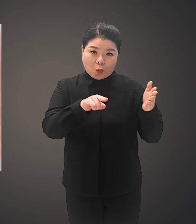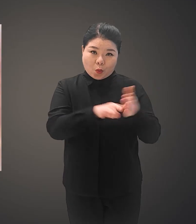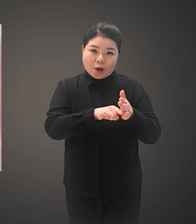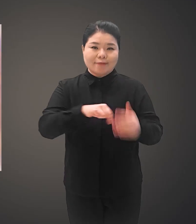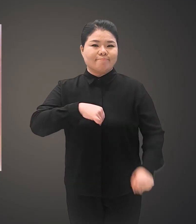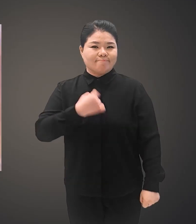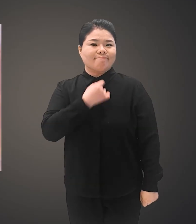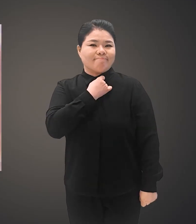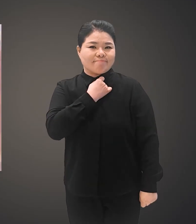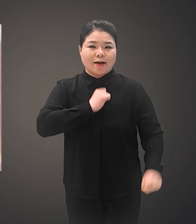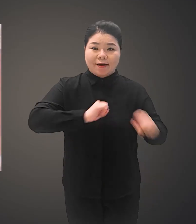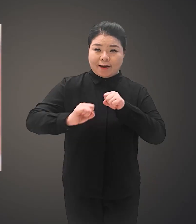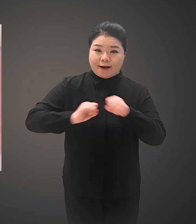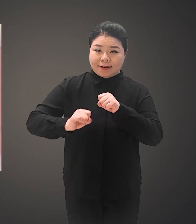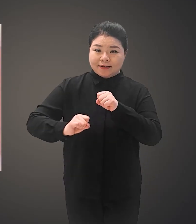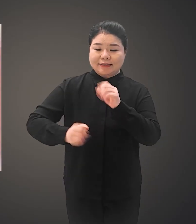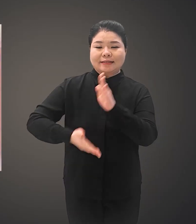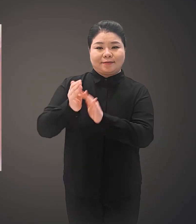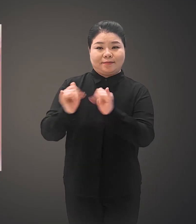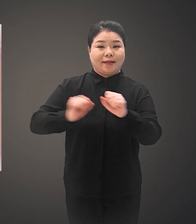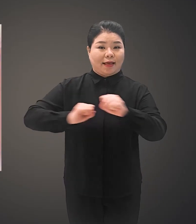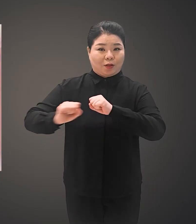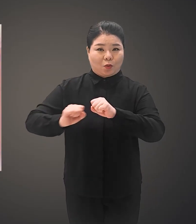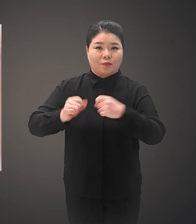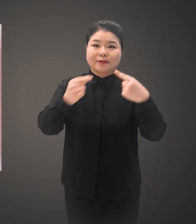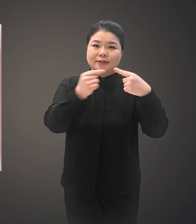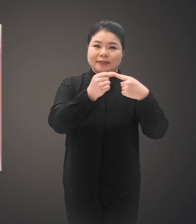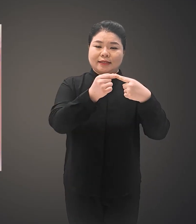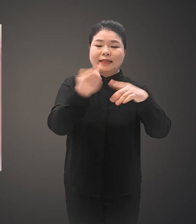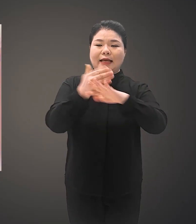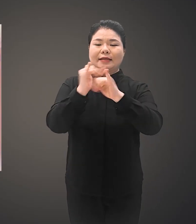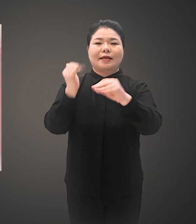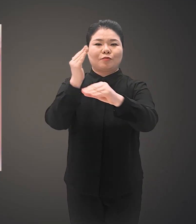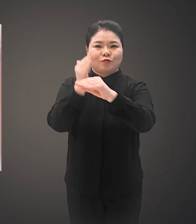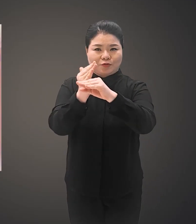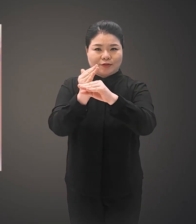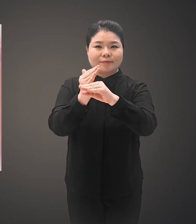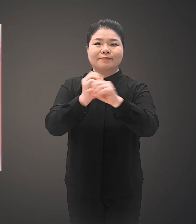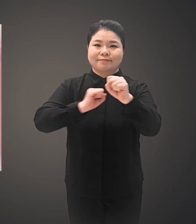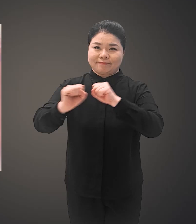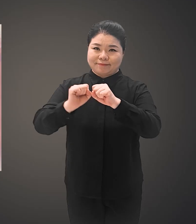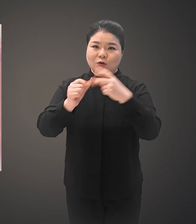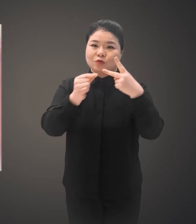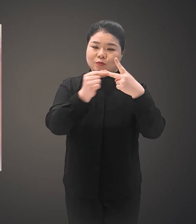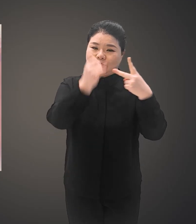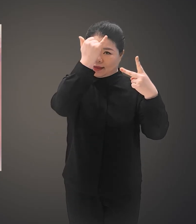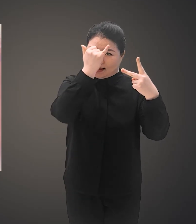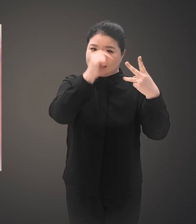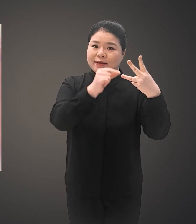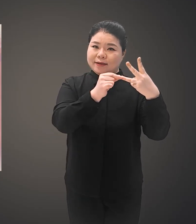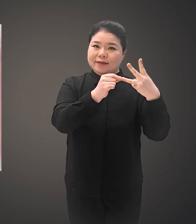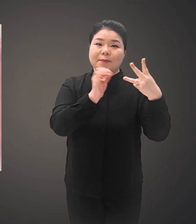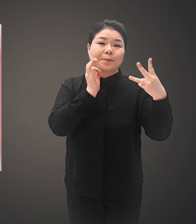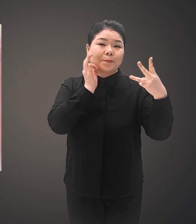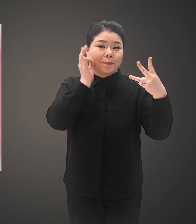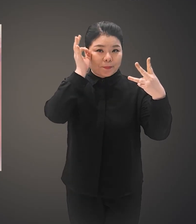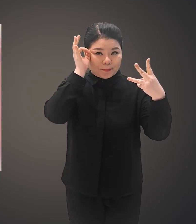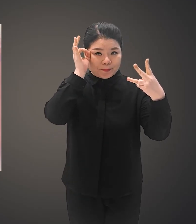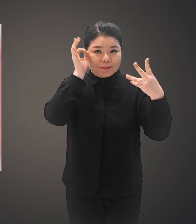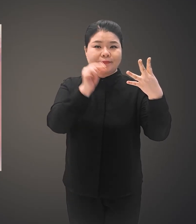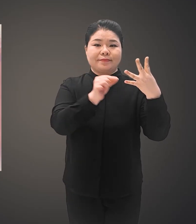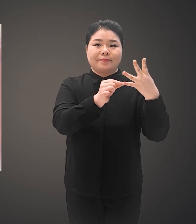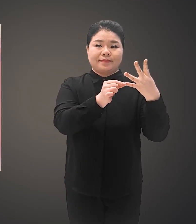위해 자발적으로 행동하는 조직 시민 행동. 1. 이타주의. 2. 예의.